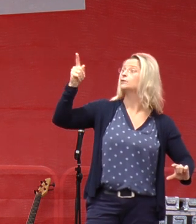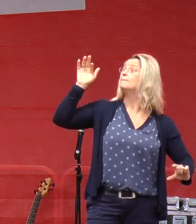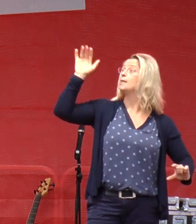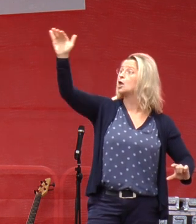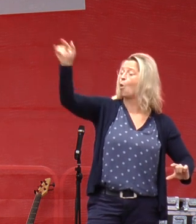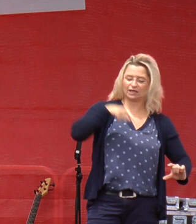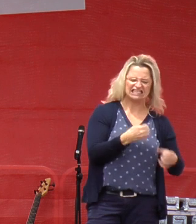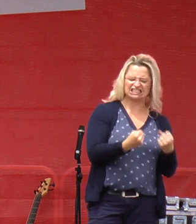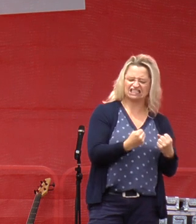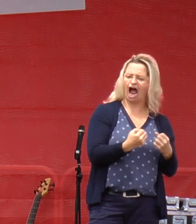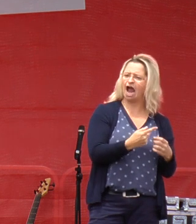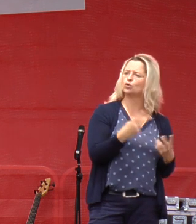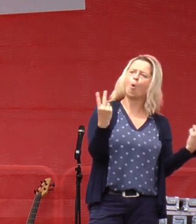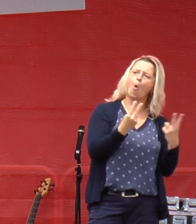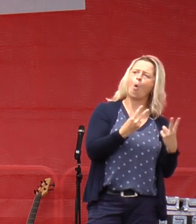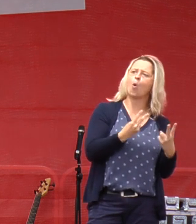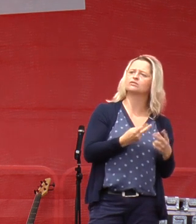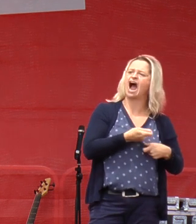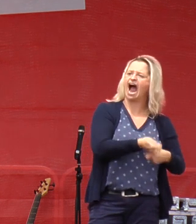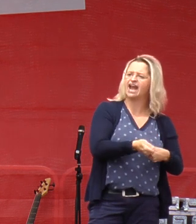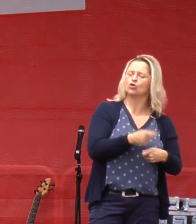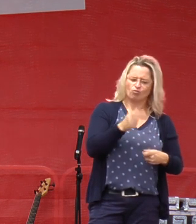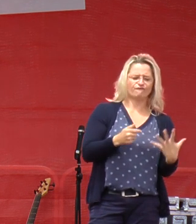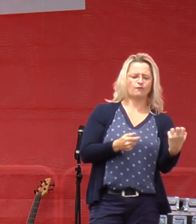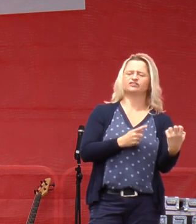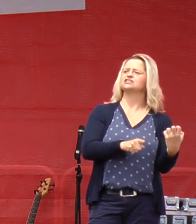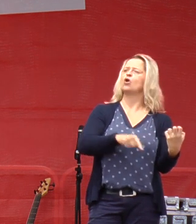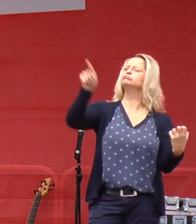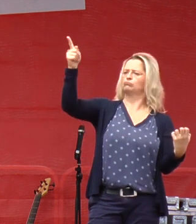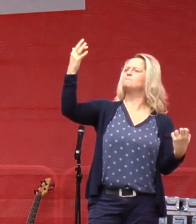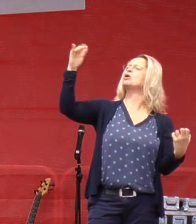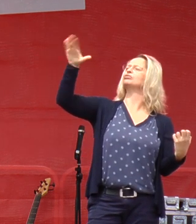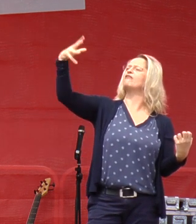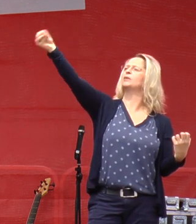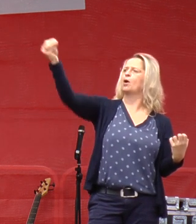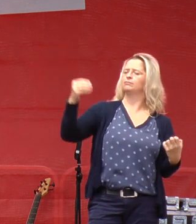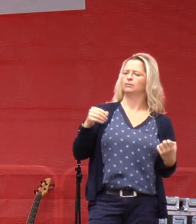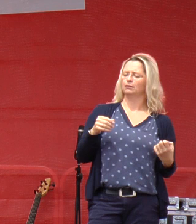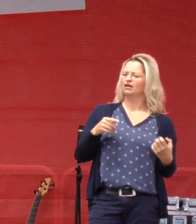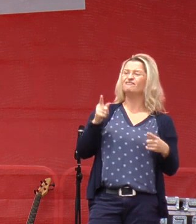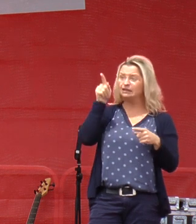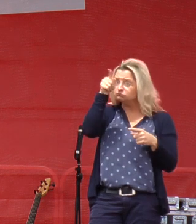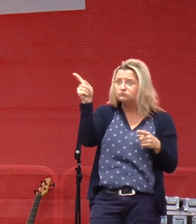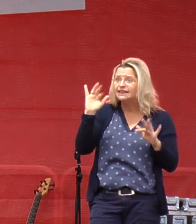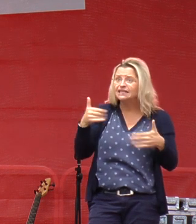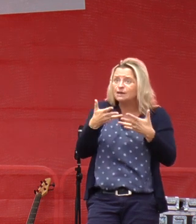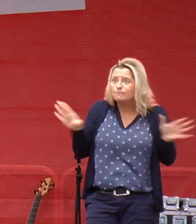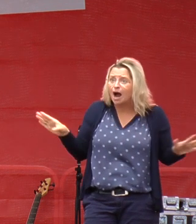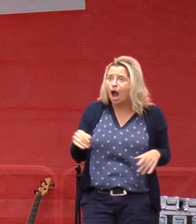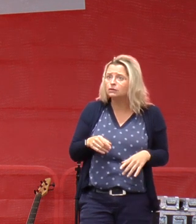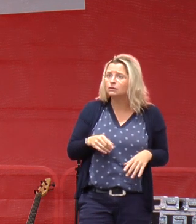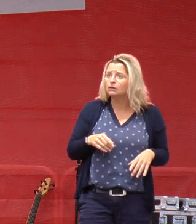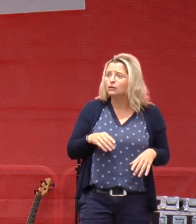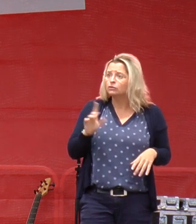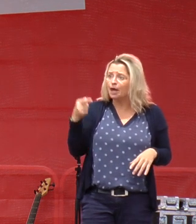Reinigungskraft. Und wer nicht in der Lage ist, die untersten Einkommensgruppen wirklich gut zu bezahlen, ich finde, der hat auch einfach keine Millionenboni